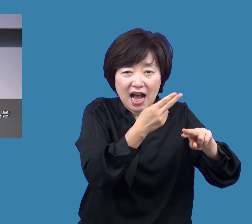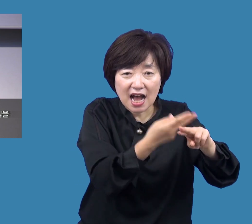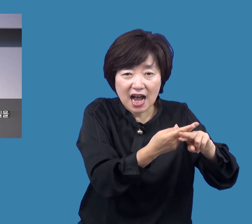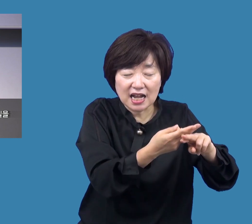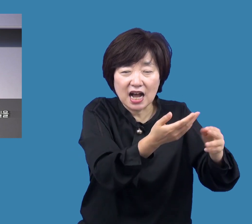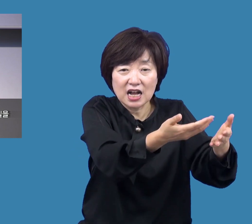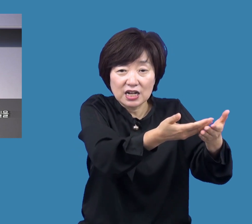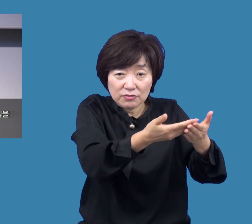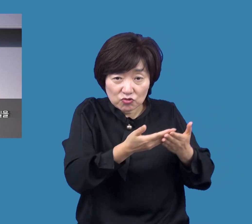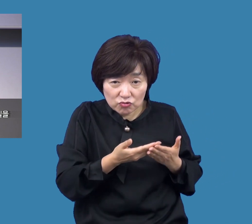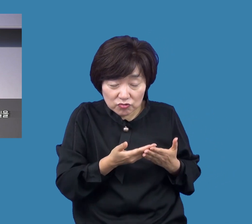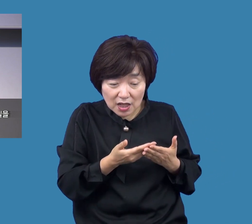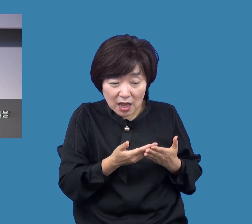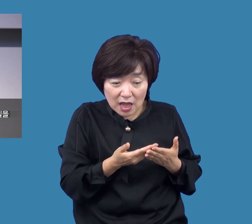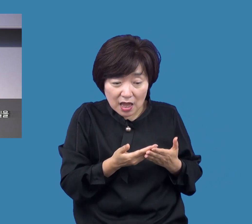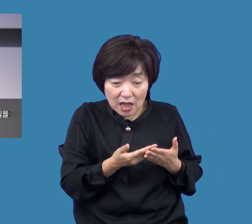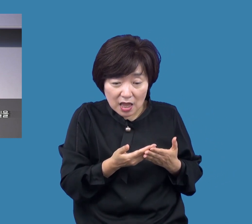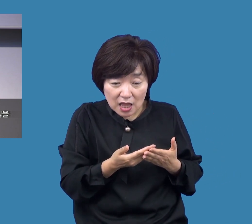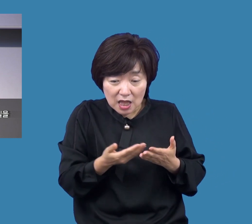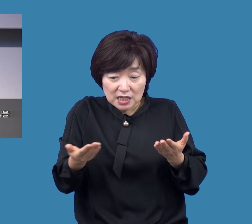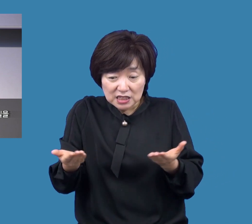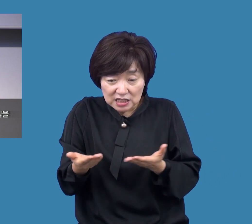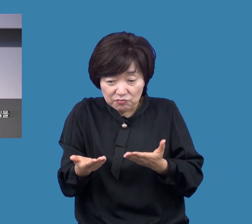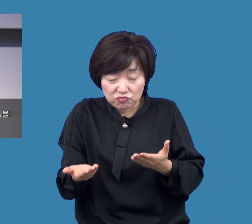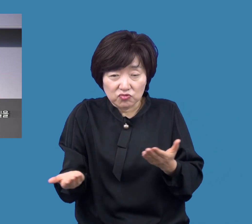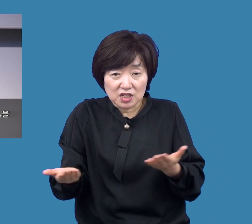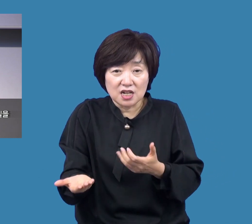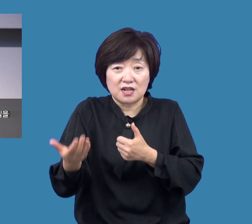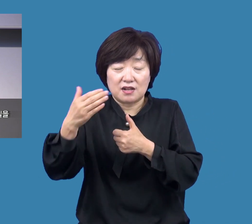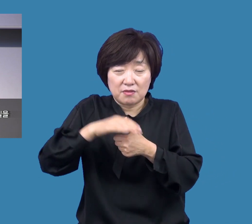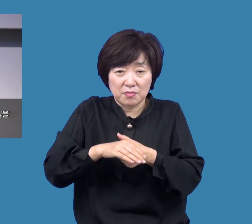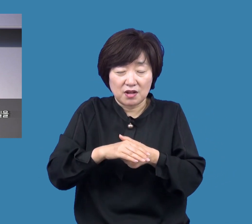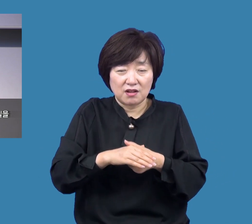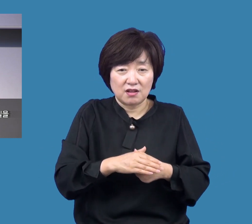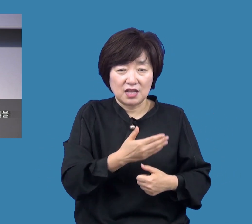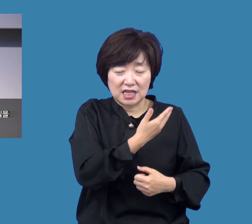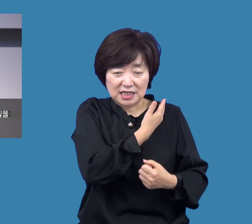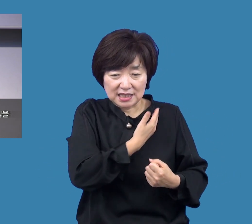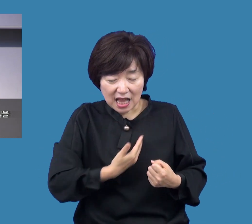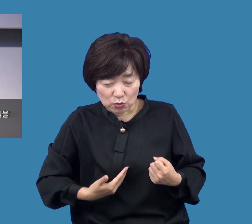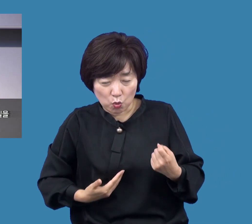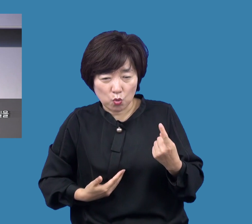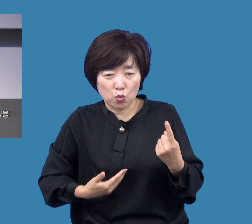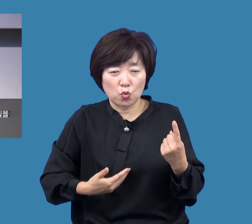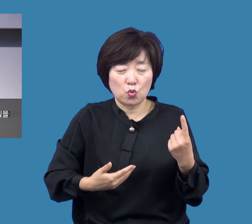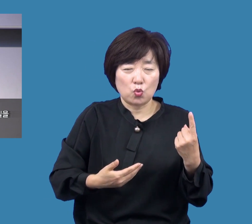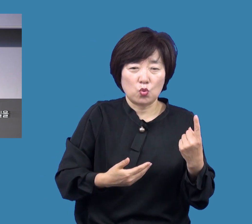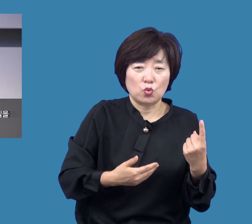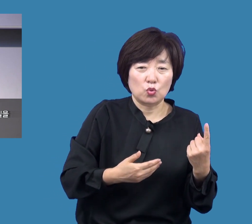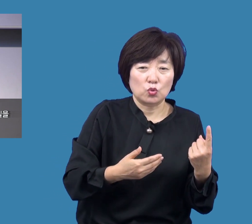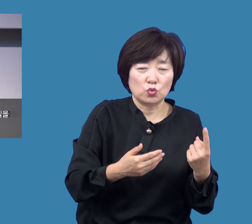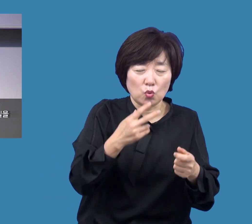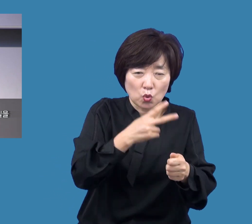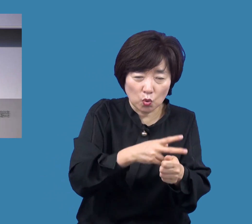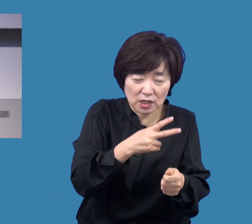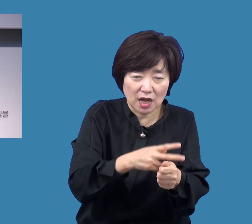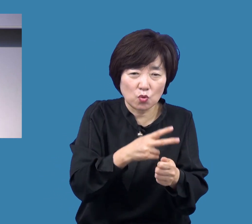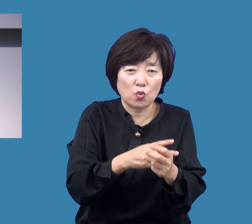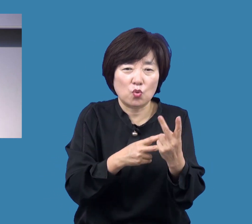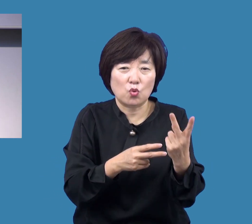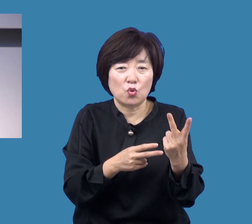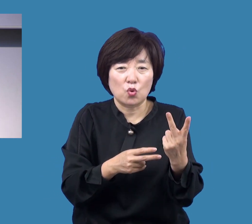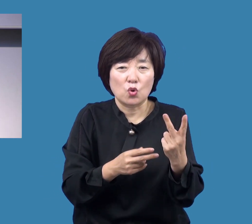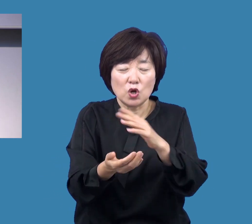은사가 주어지면 직분들을 갖게 되는 거예요. 사도로, 선지자로, 병 고치는 자로, 다스리는 자로, 섬기는 자로, 교사로, 뭐